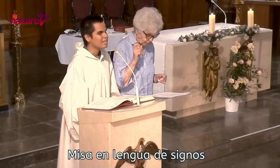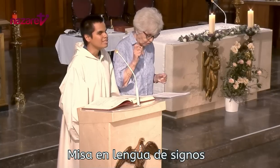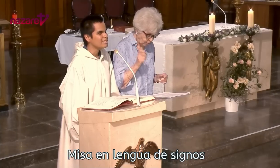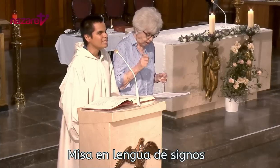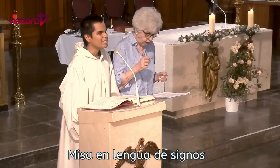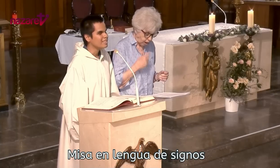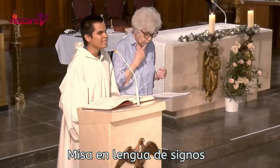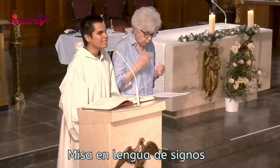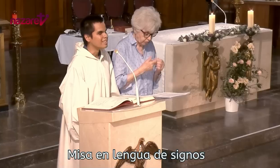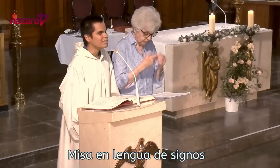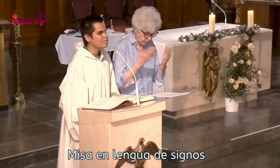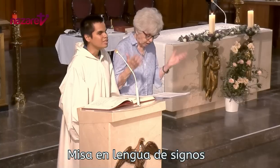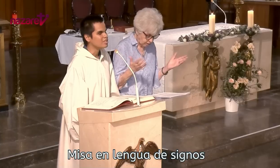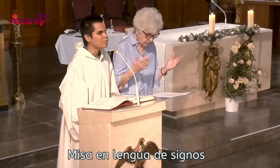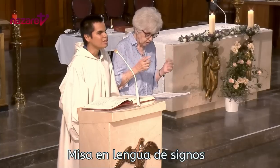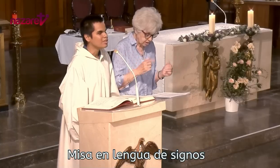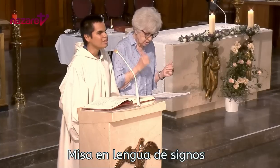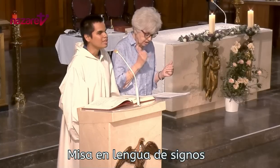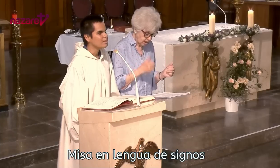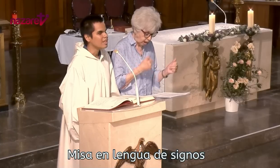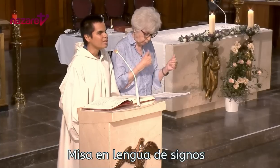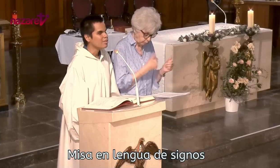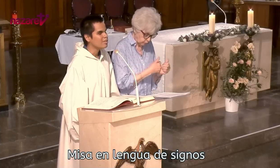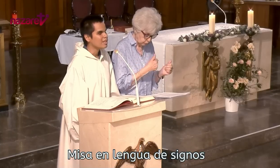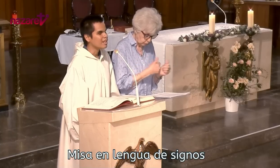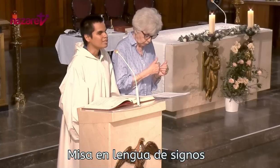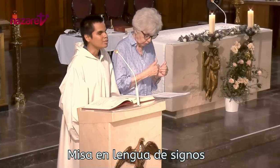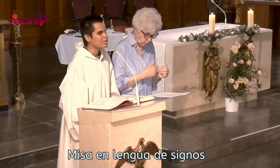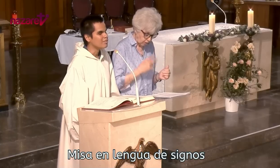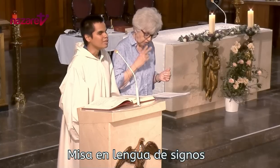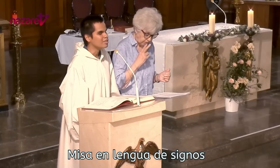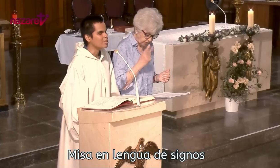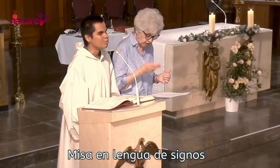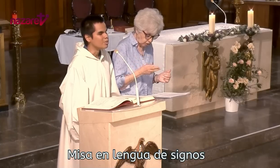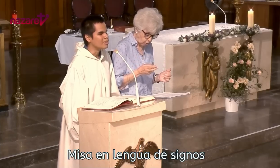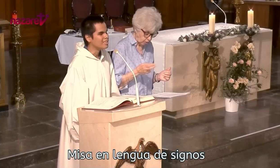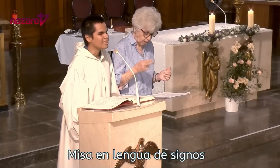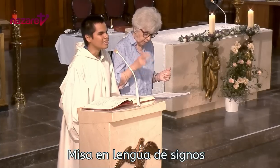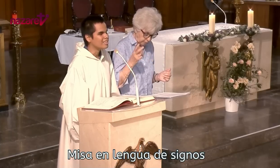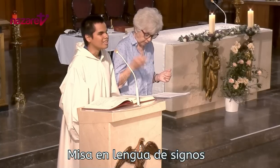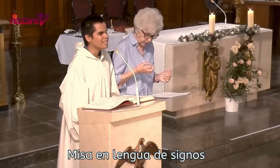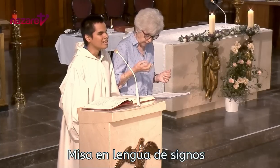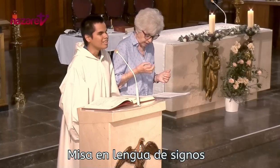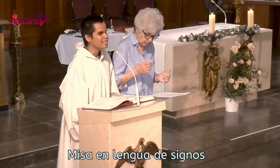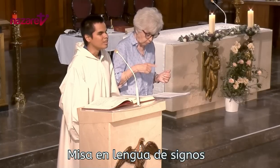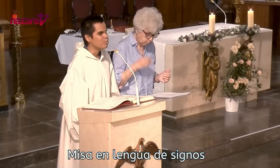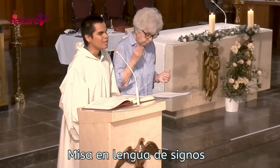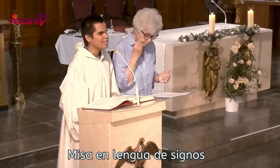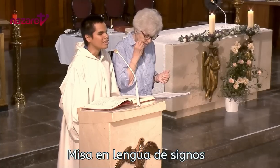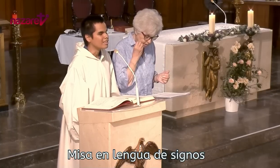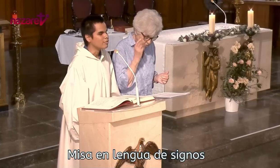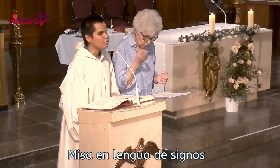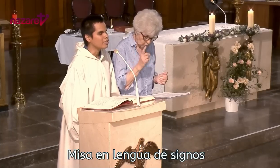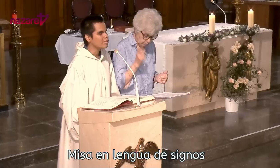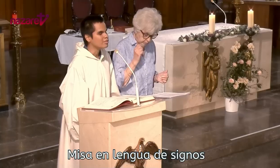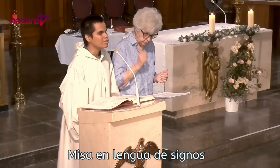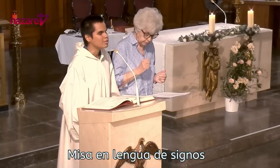este es un testimonio dado a su debido tiempo y para el que fue